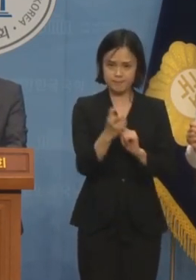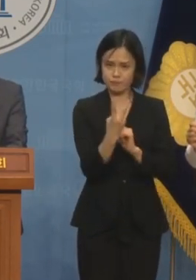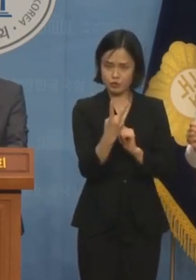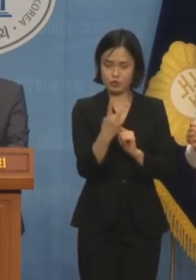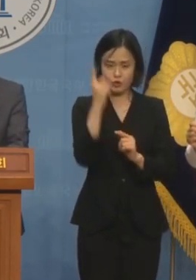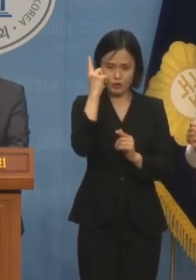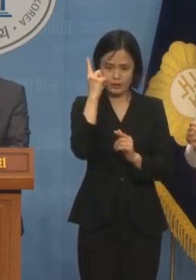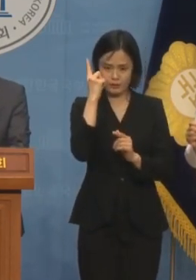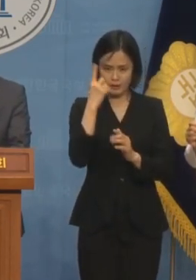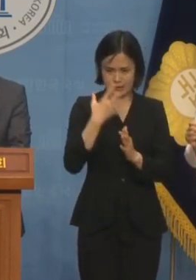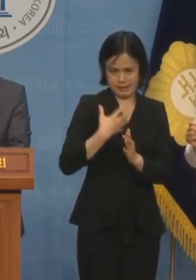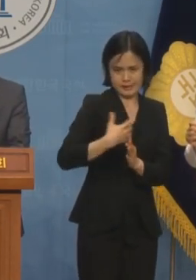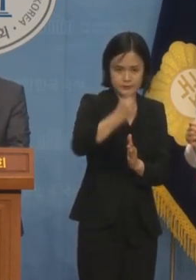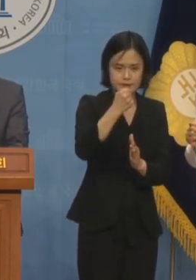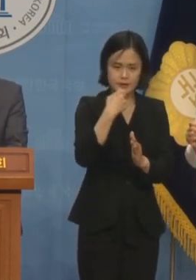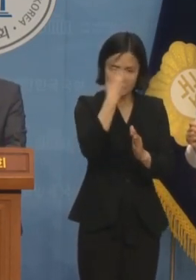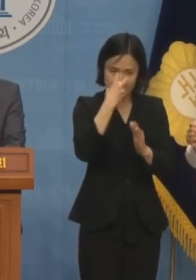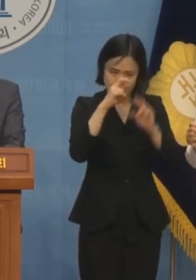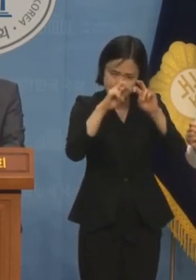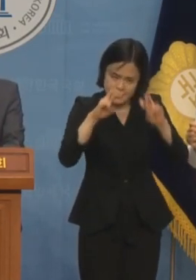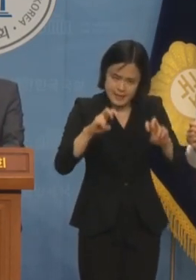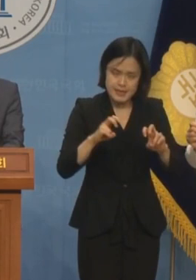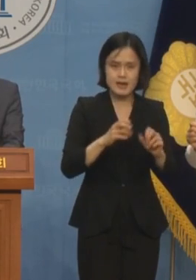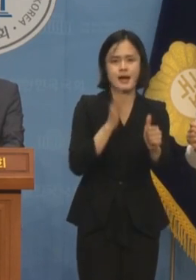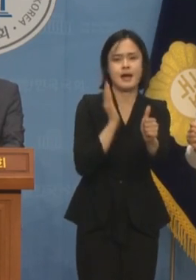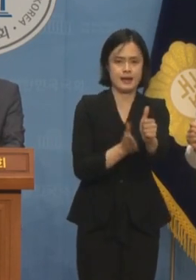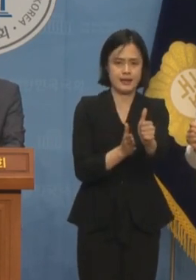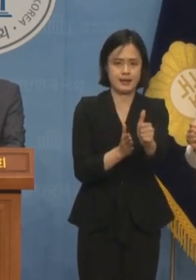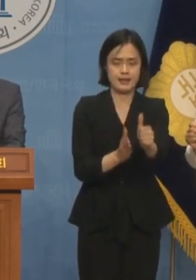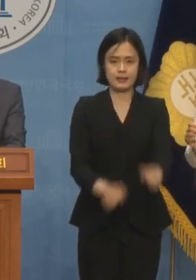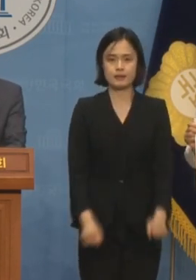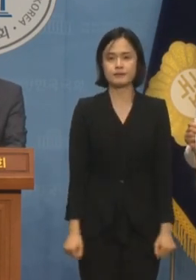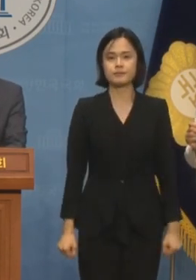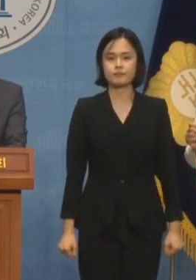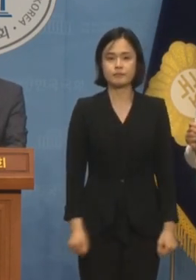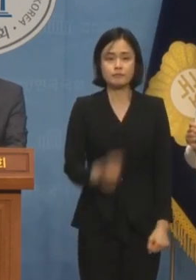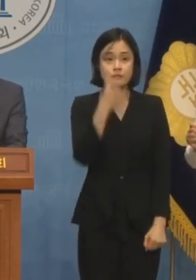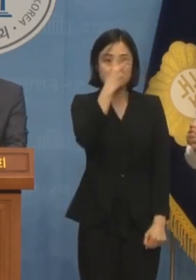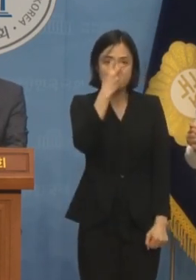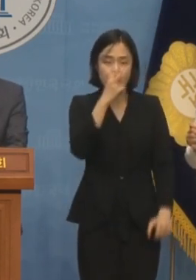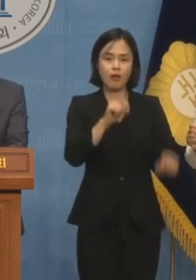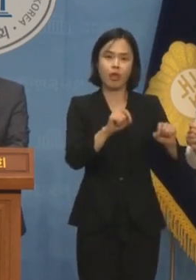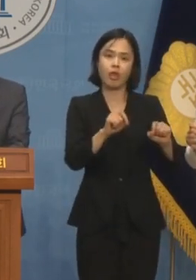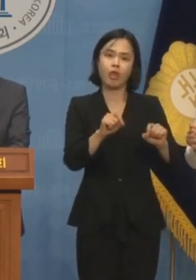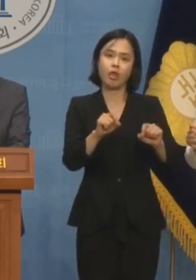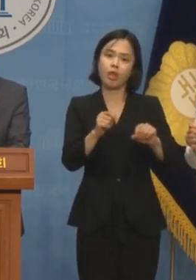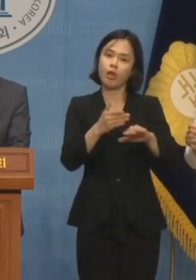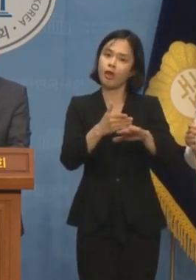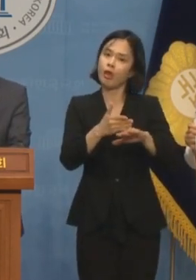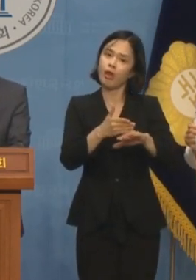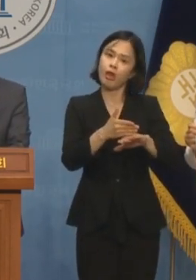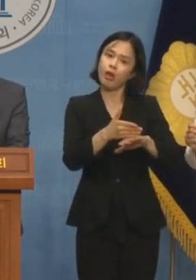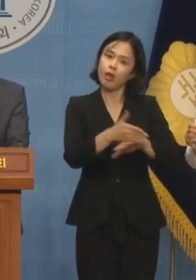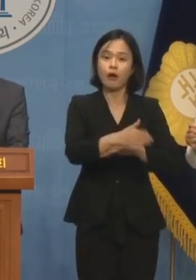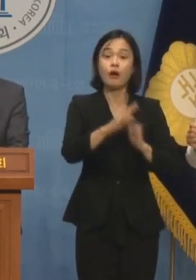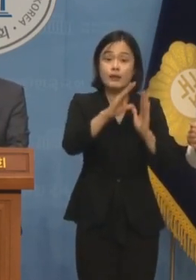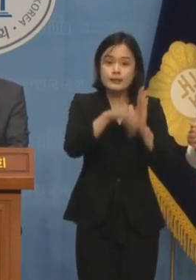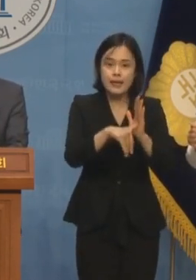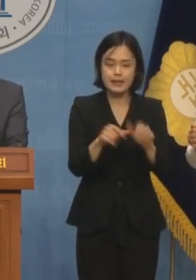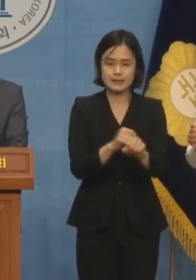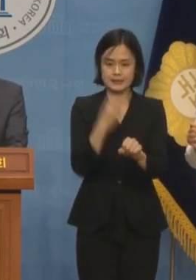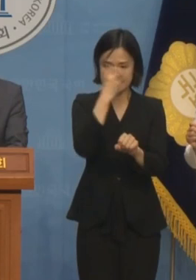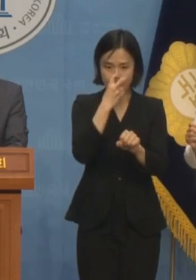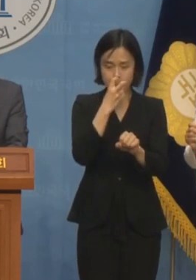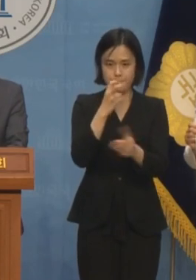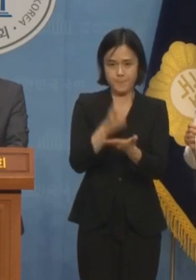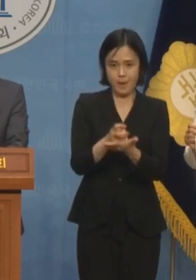확보할 것을 강력히 촉구합니다. 공수처의 수사 속도가 지지부진할 경우 특검 열차가 더욱 빠르게